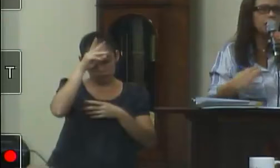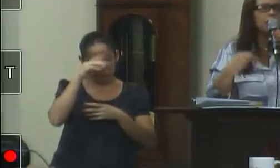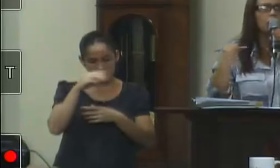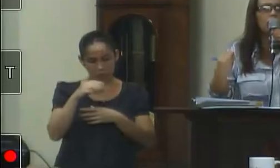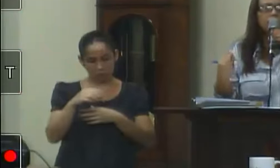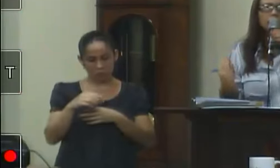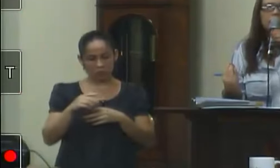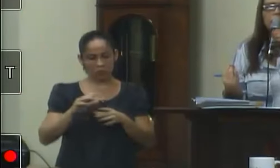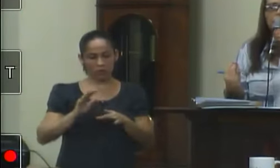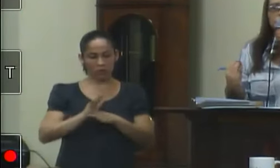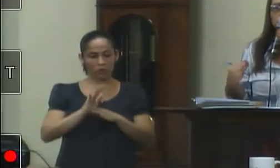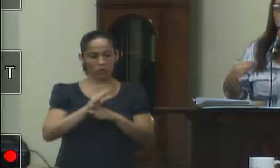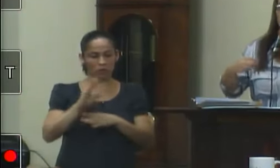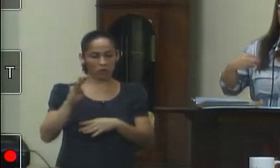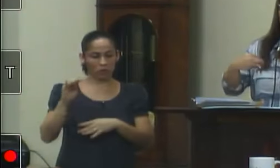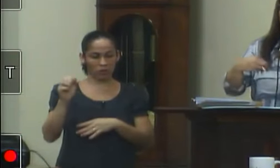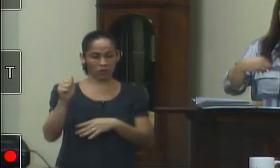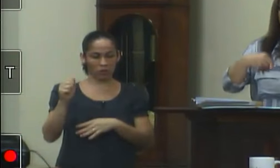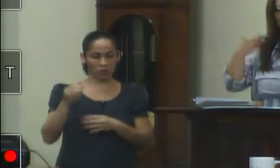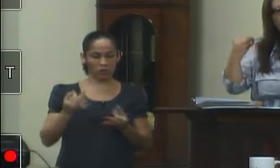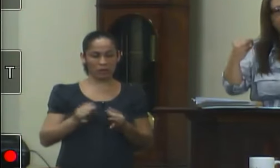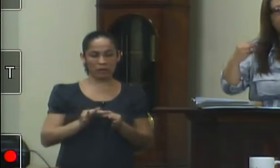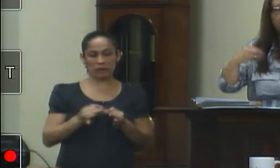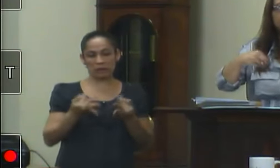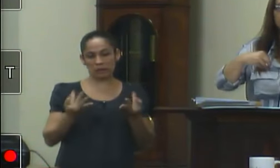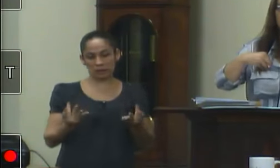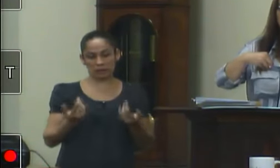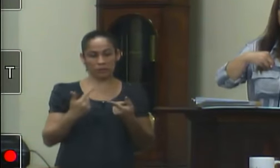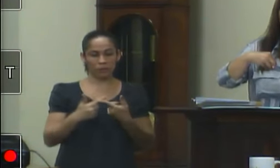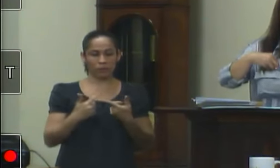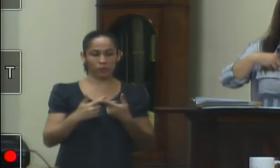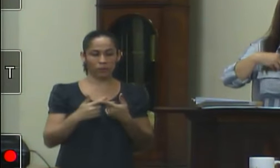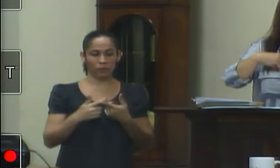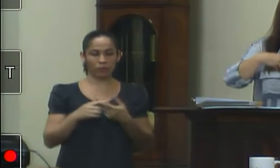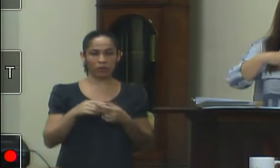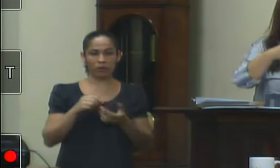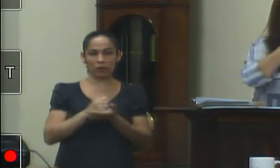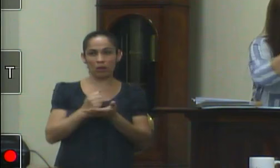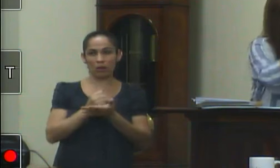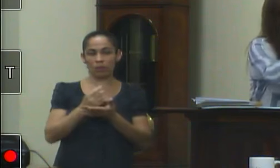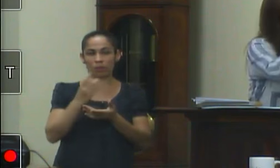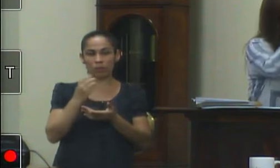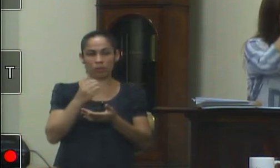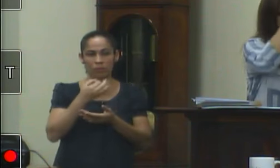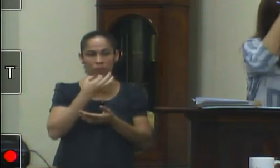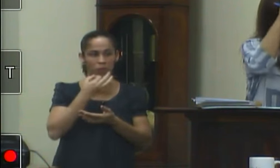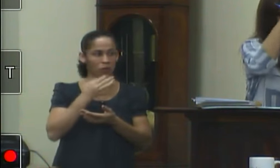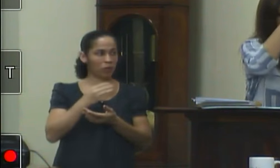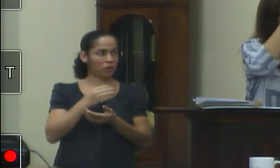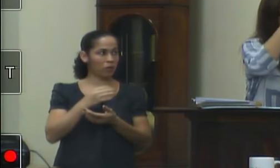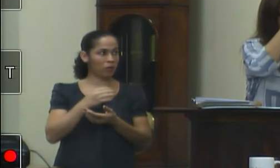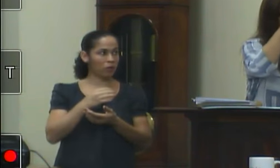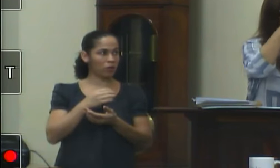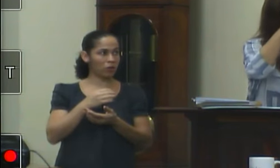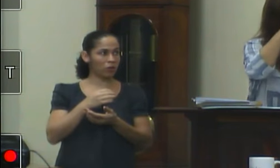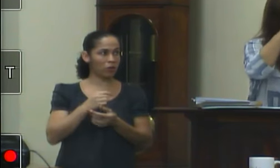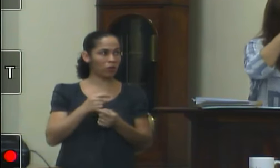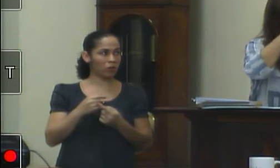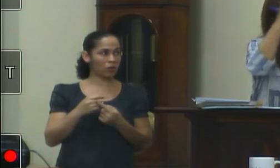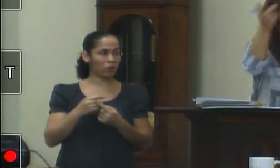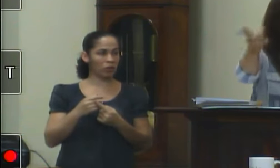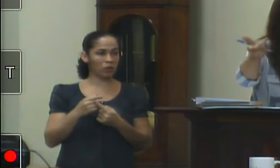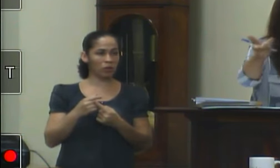básica, um medicamento fora dela, como um... Como que chama o nome do medicamento, vamos